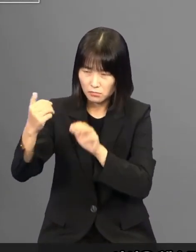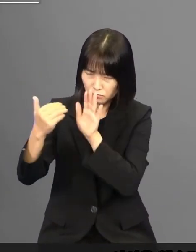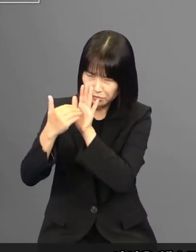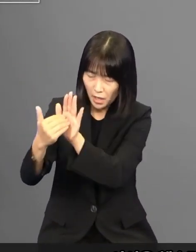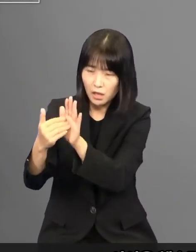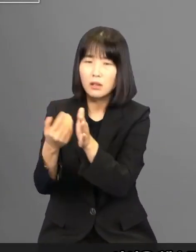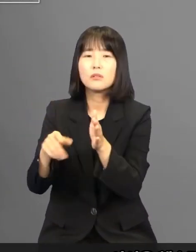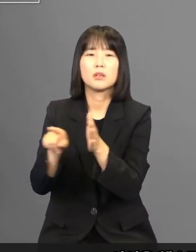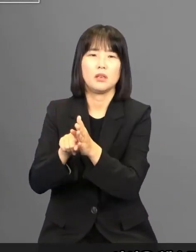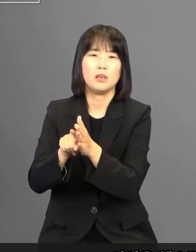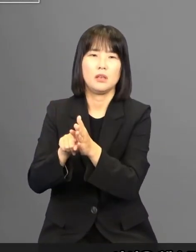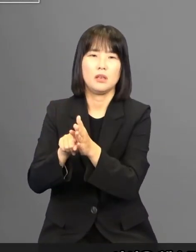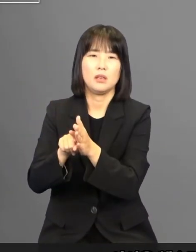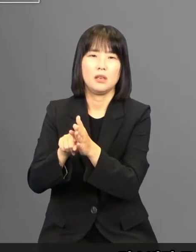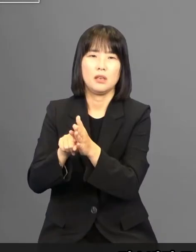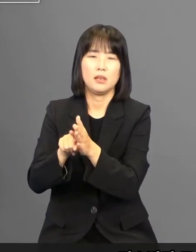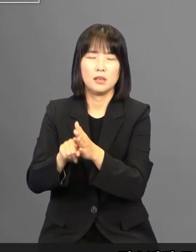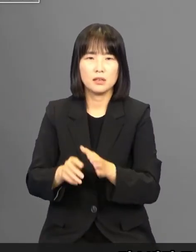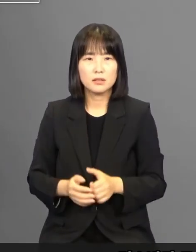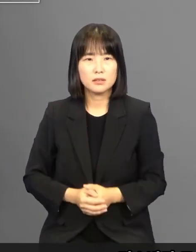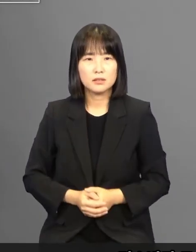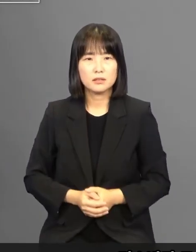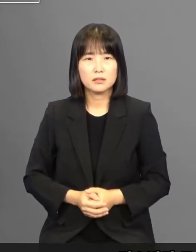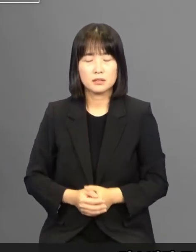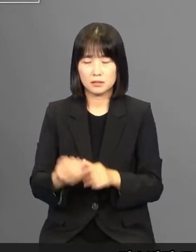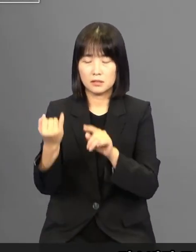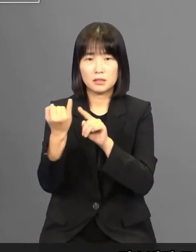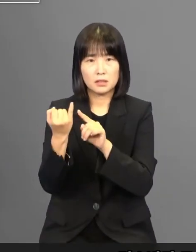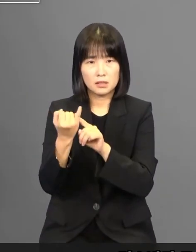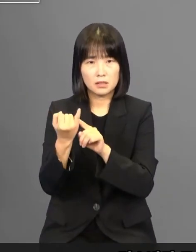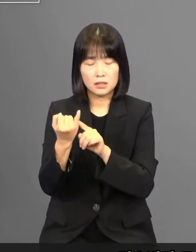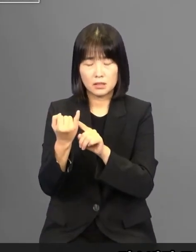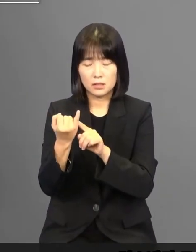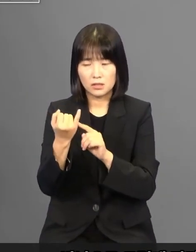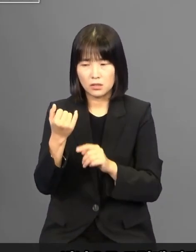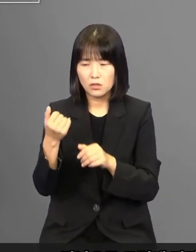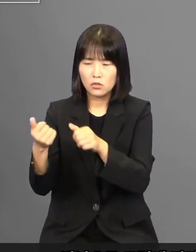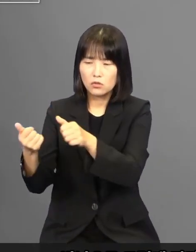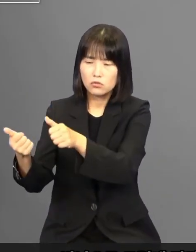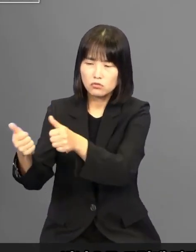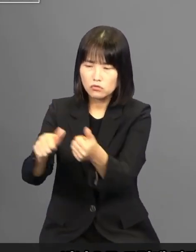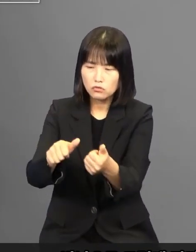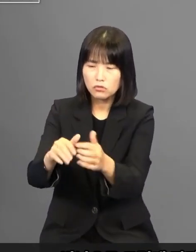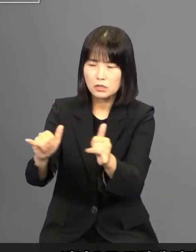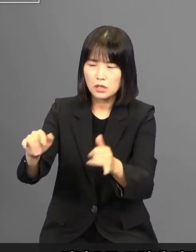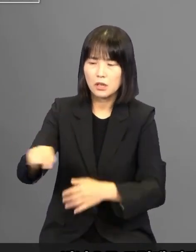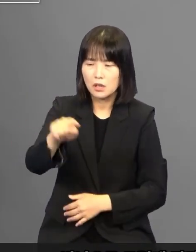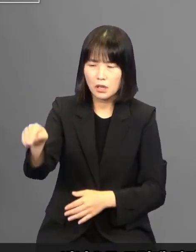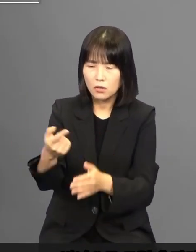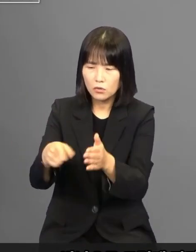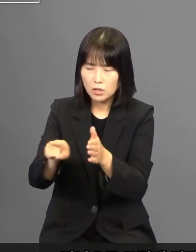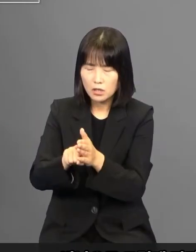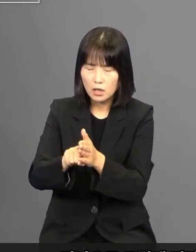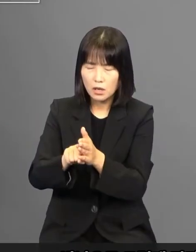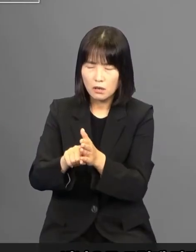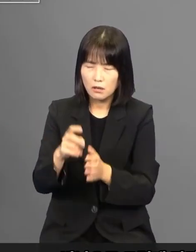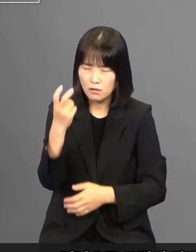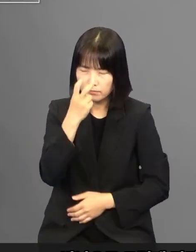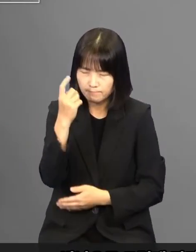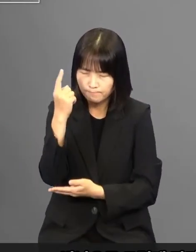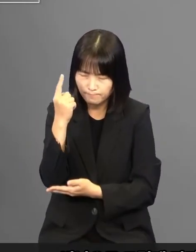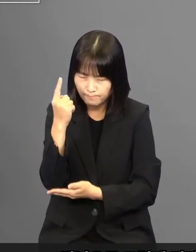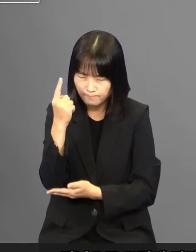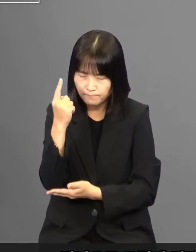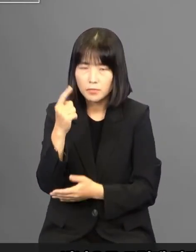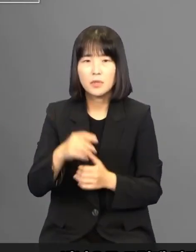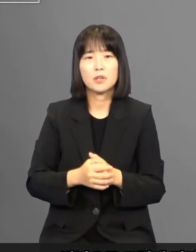시신을 훼손당하지 않도록 하기 위해 이 리스바가 그 죽은 아들들을 위해서 밤낮으로 그렇게 지키는 장면이 바로